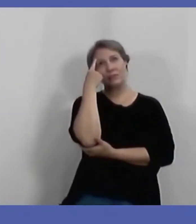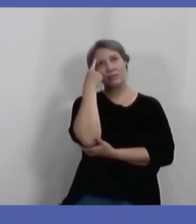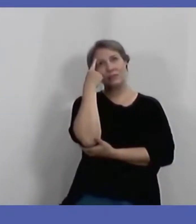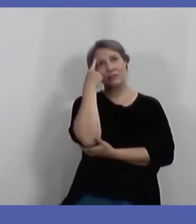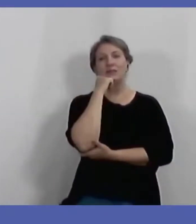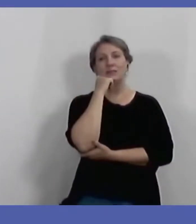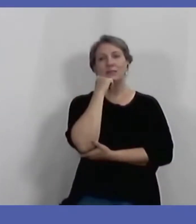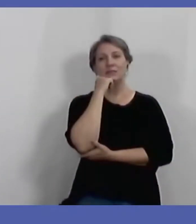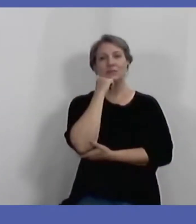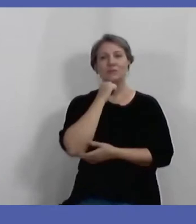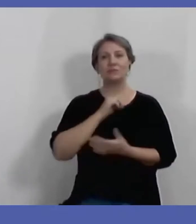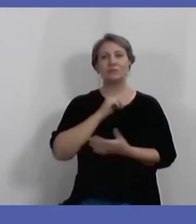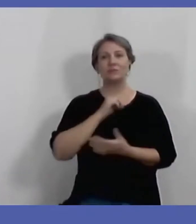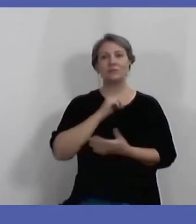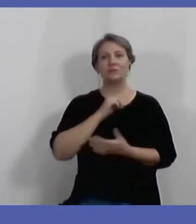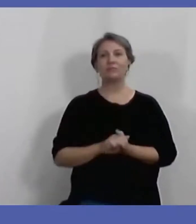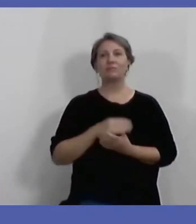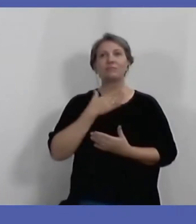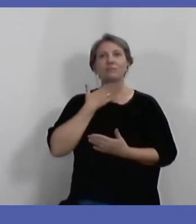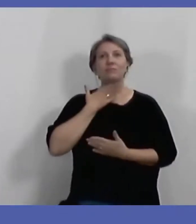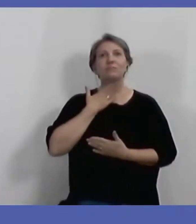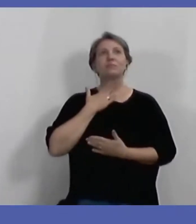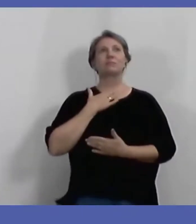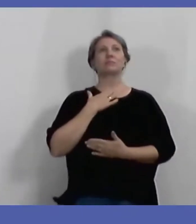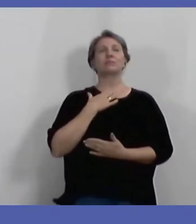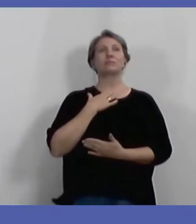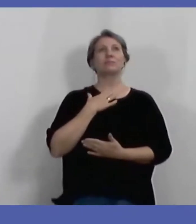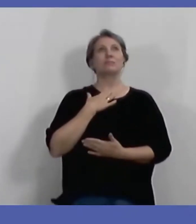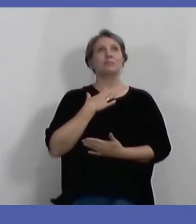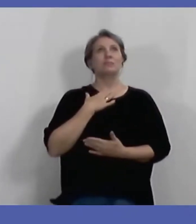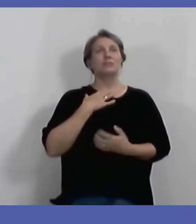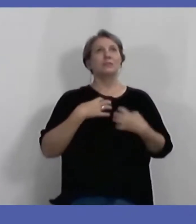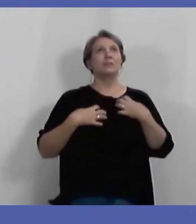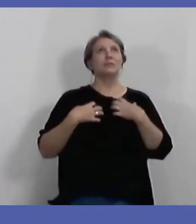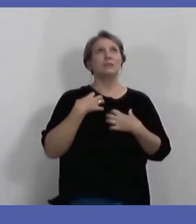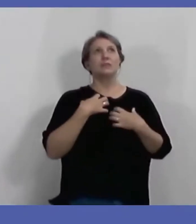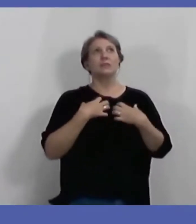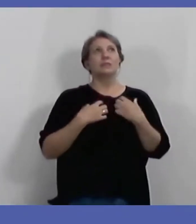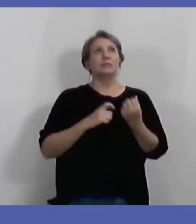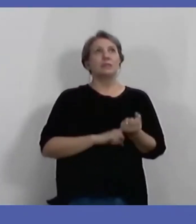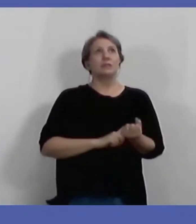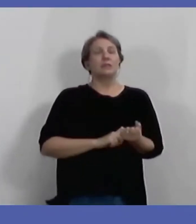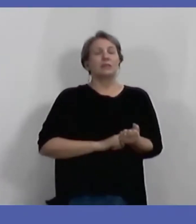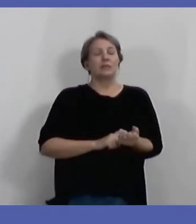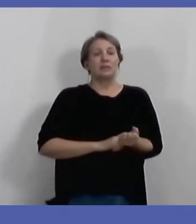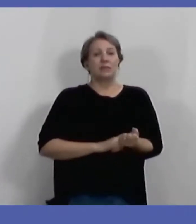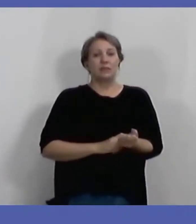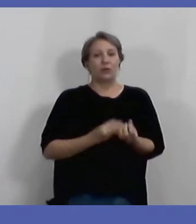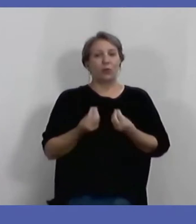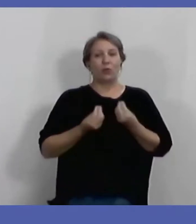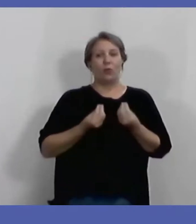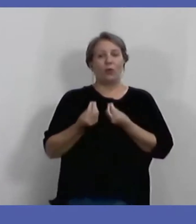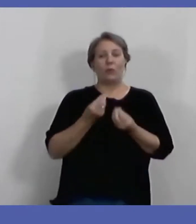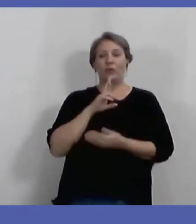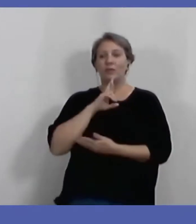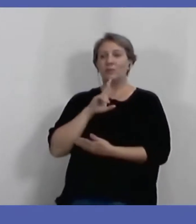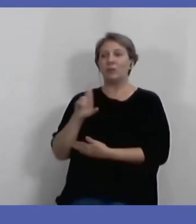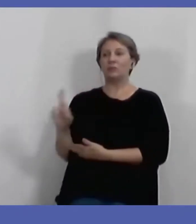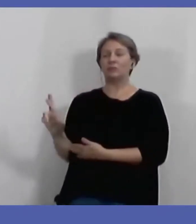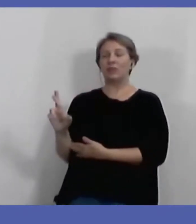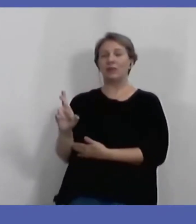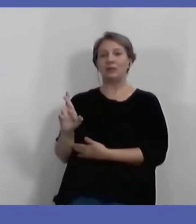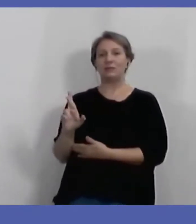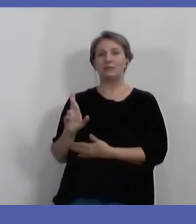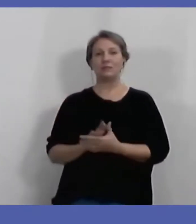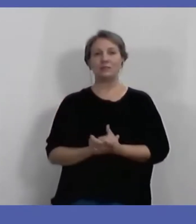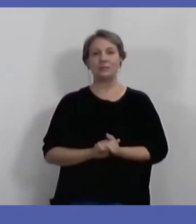lá engolindo seco, né? Na garganta, eles estavam ali, e agora? Como eu vou responder? Mas graças ao